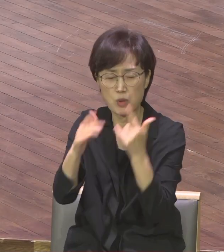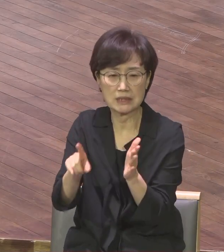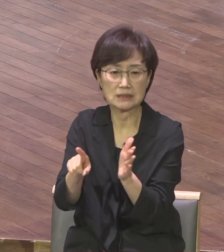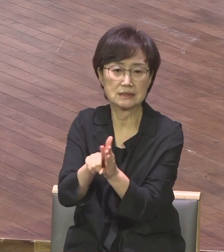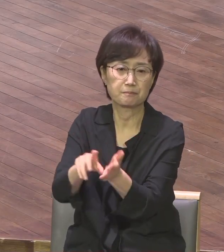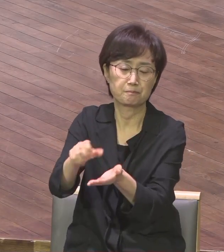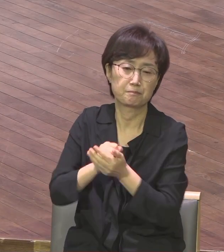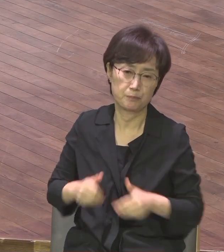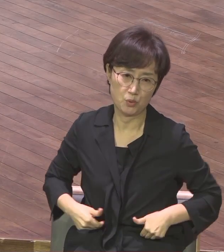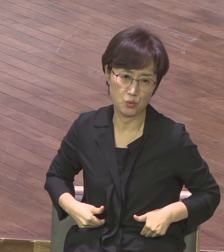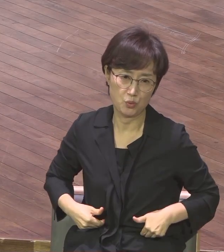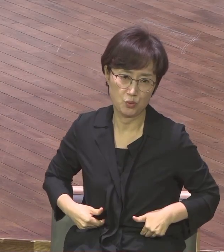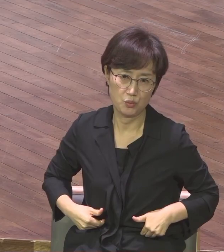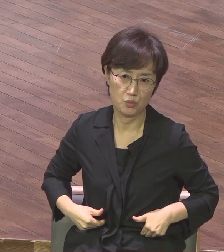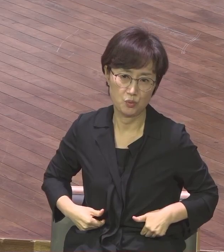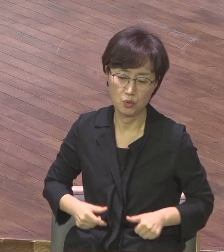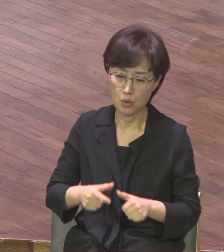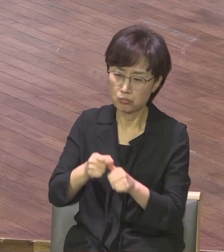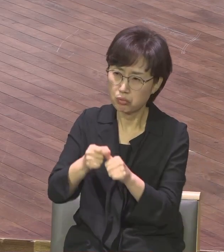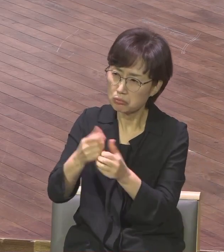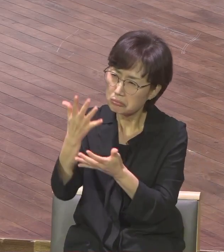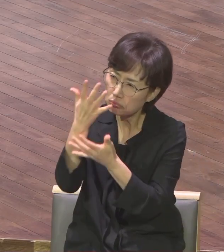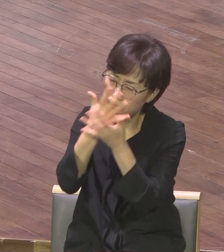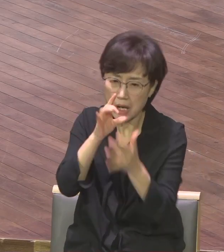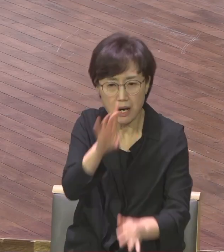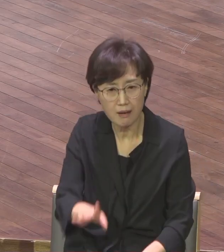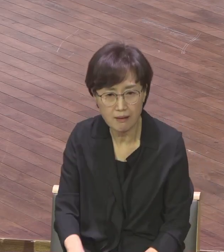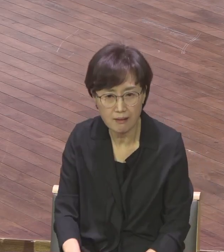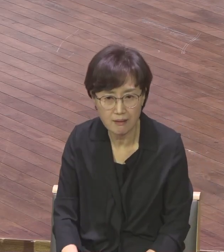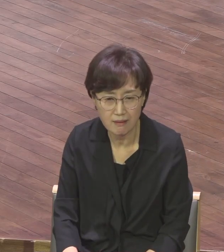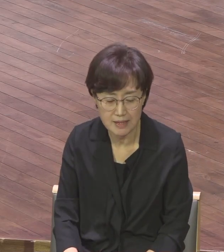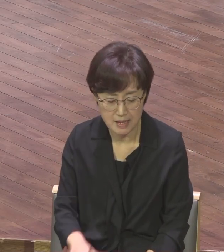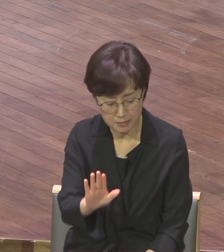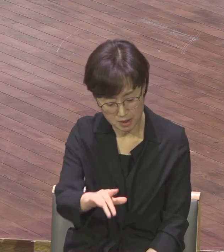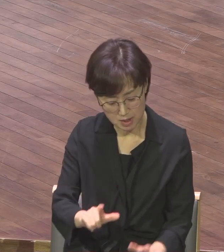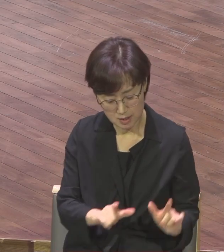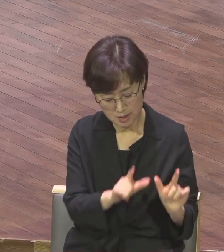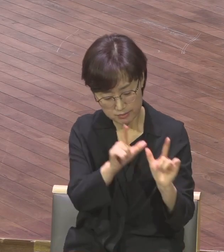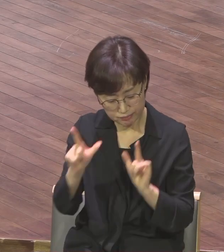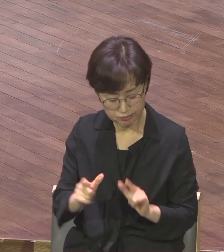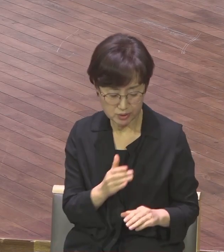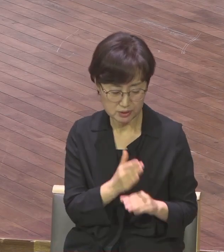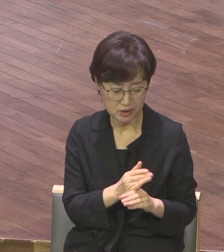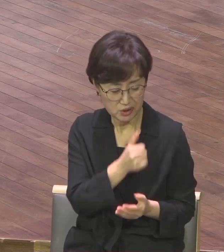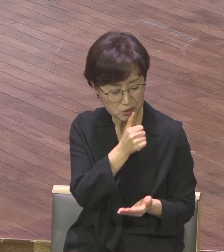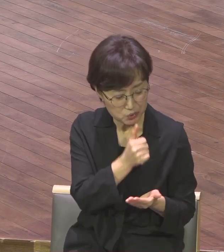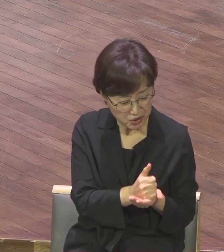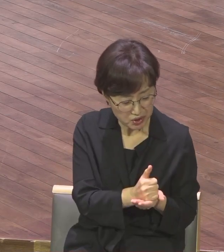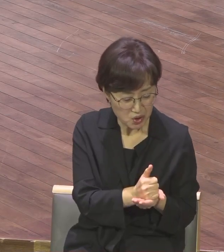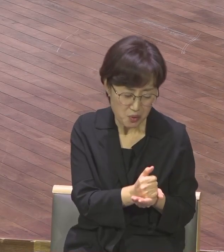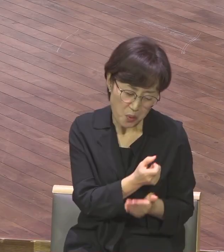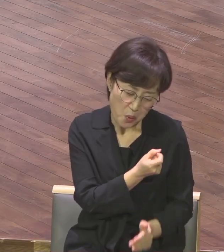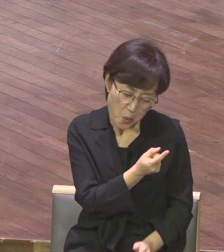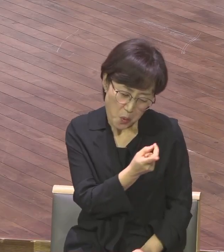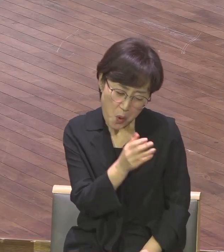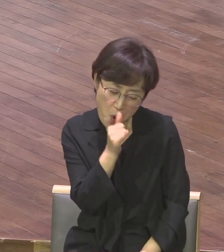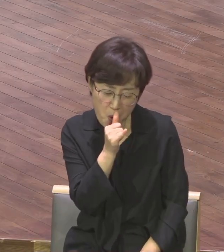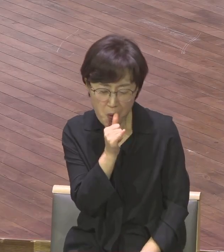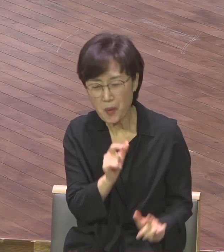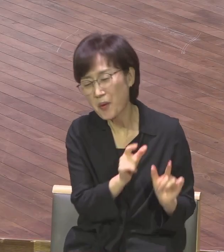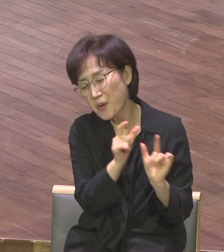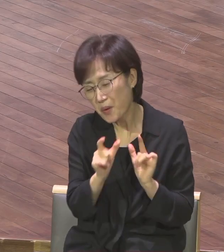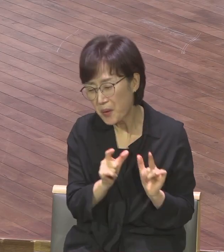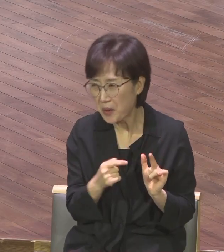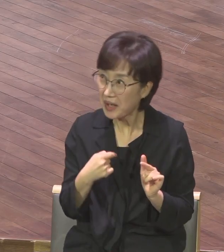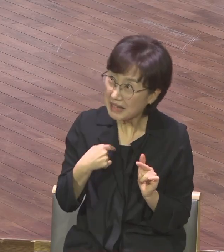구원의 확신이 중요합니다. 내가 이 땅에 살면서 이런저런 죄를 짓고 이렇게 저렇게 살았는데 나